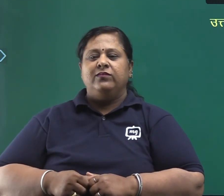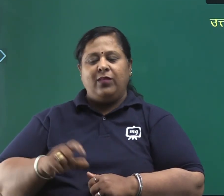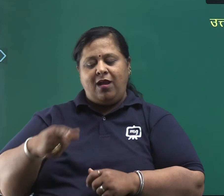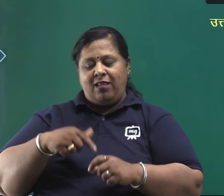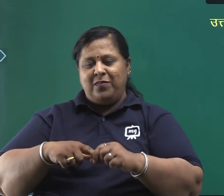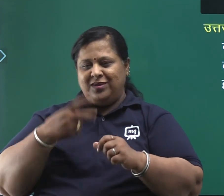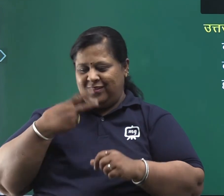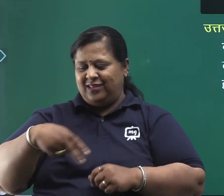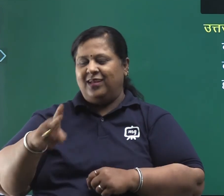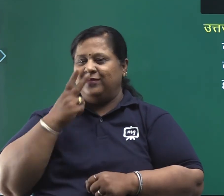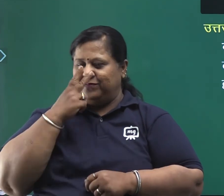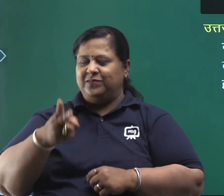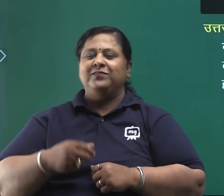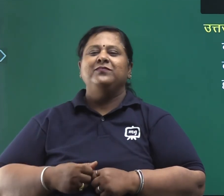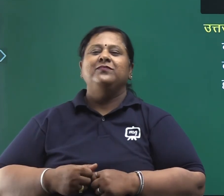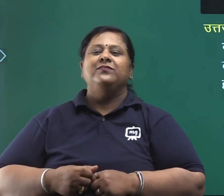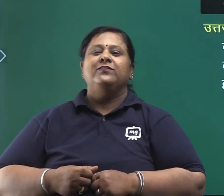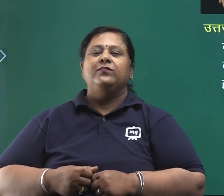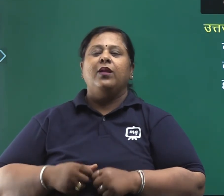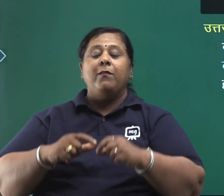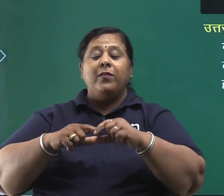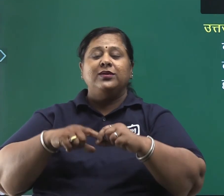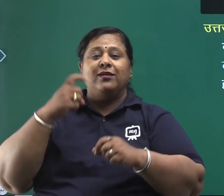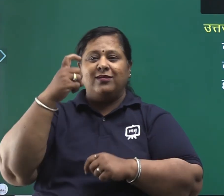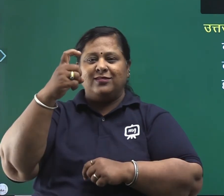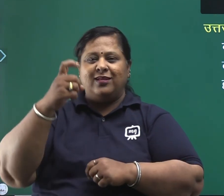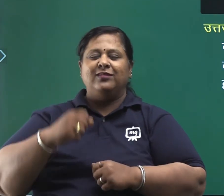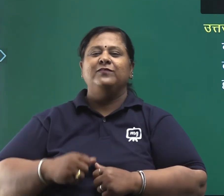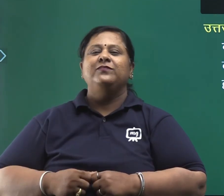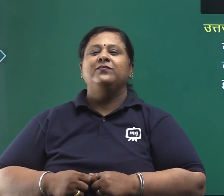आगे का प्रश्न देखते हैं। प्रश्न संख्या 7।